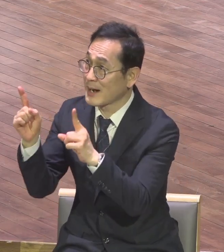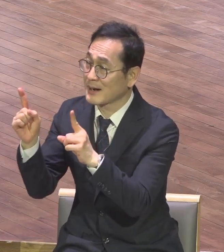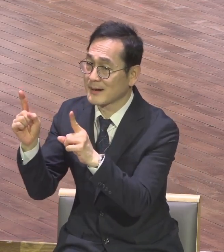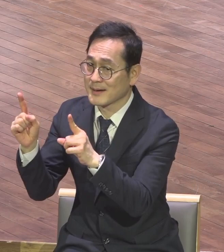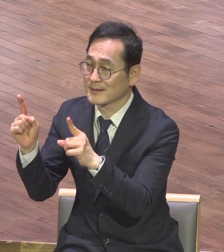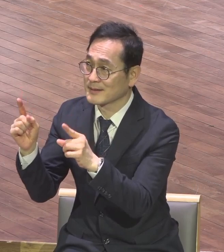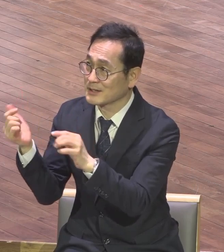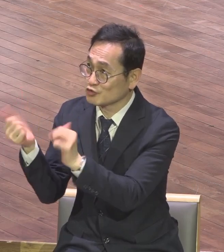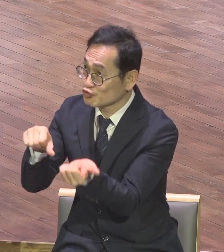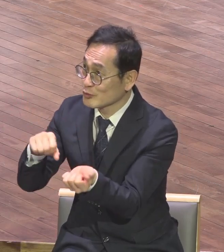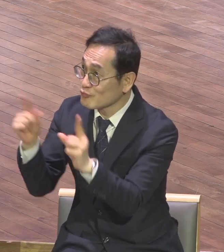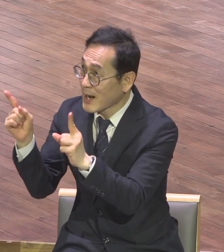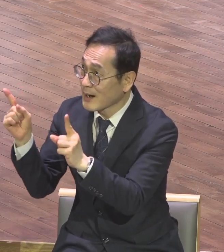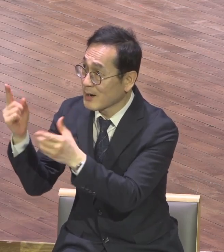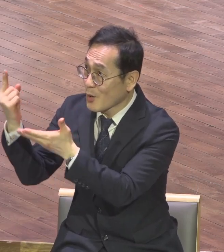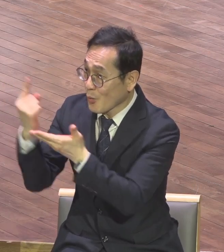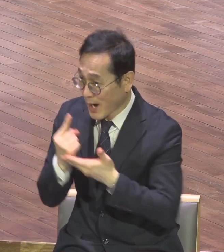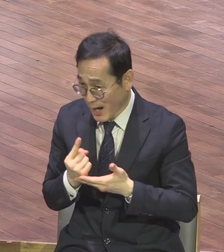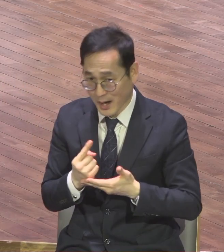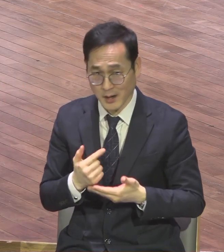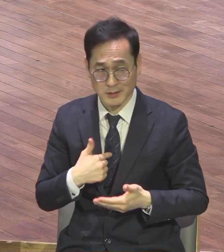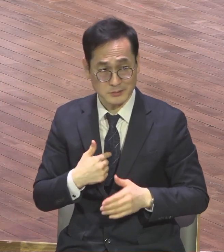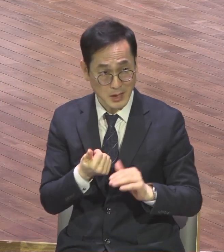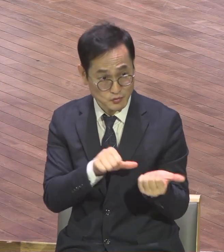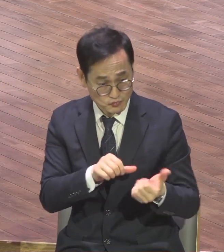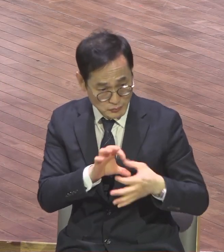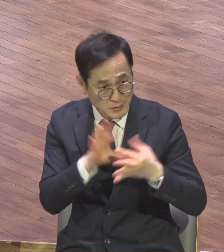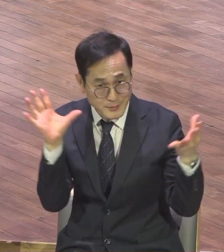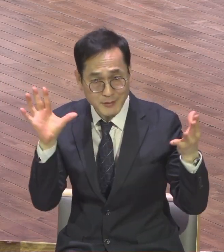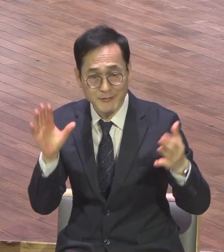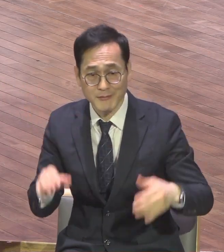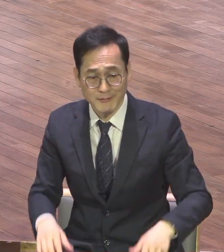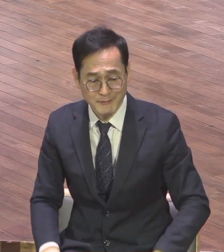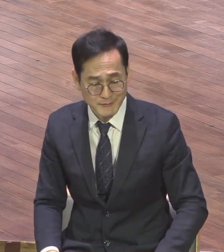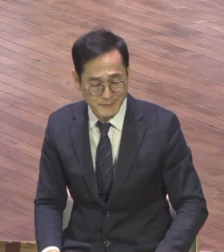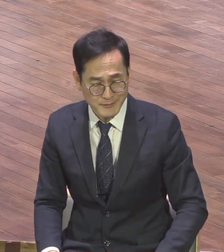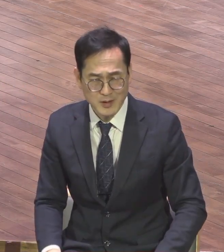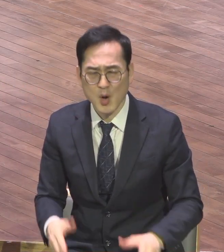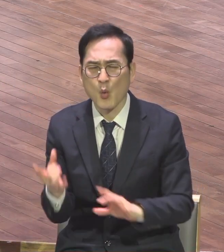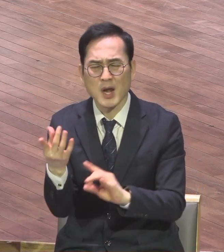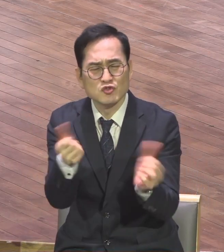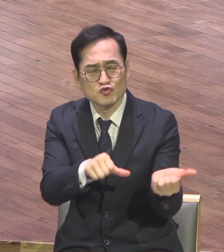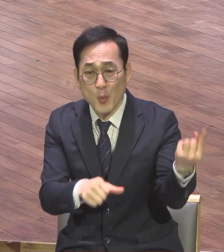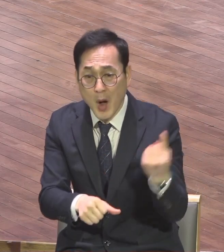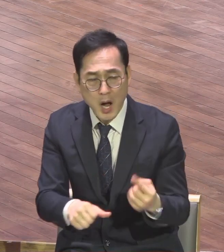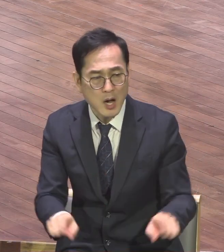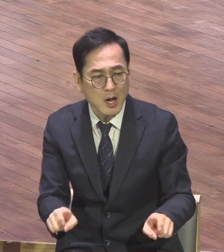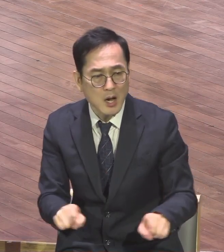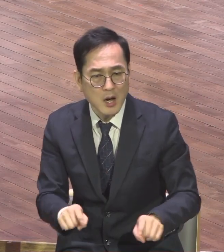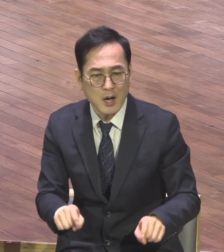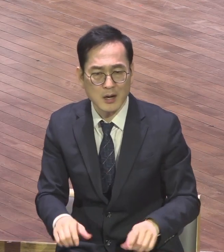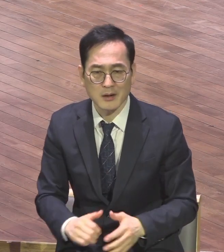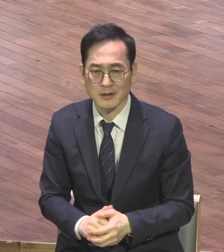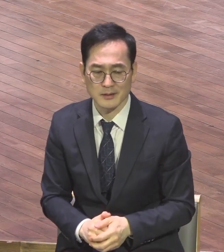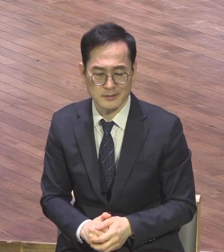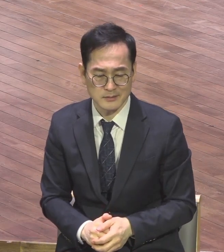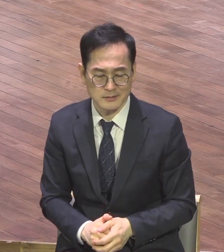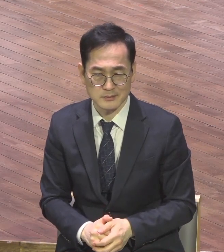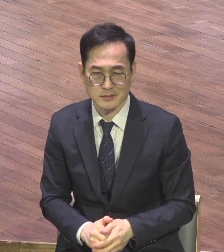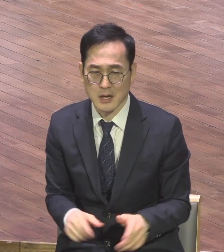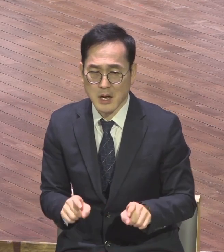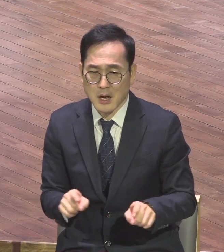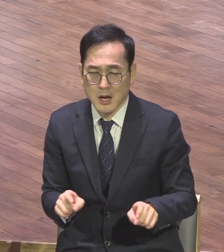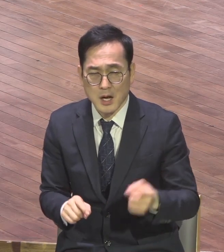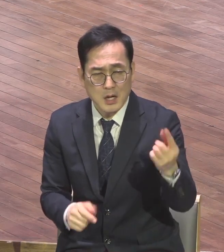죽음도 상관없다. 죽음이 왕노릇했잖아요. 막 죽음 벌벌벌 떨잖아요. 아무리 깡패 이마수도